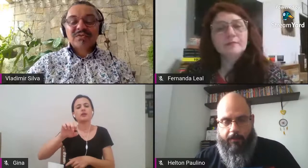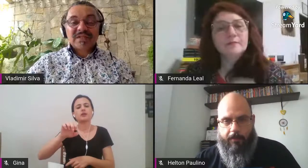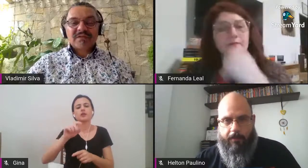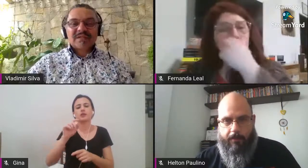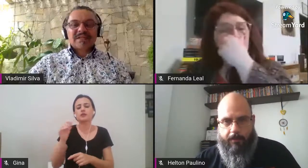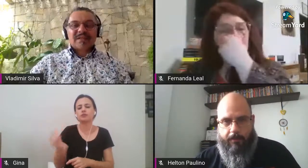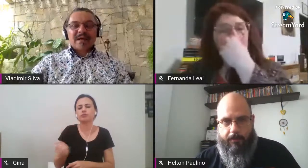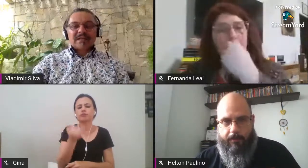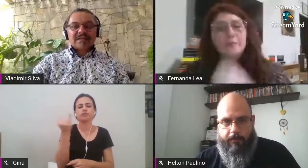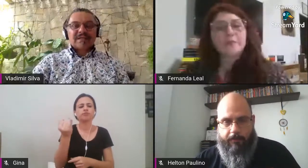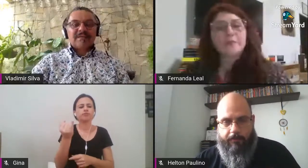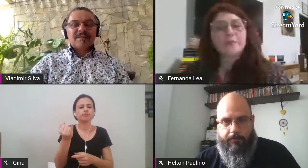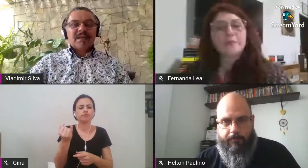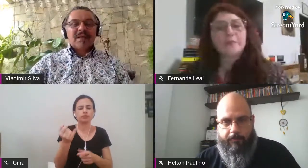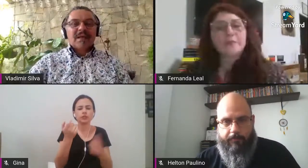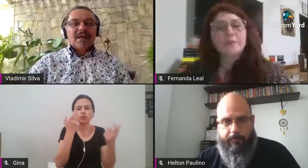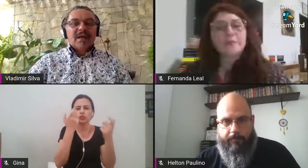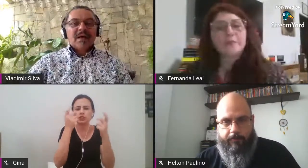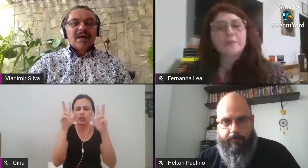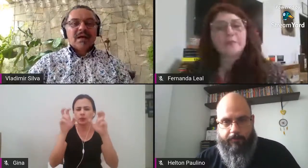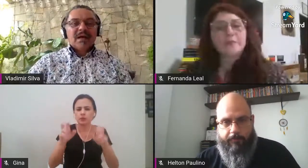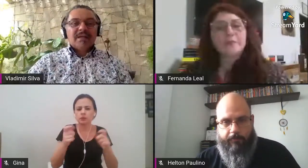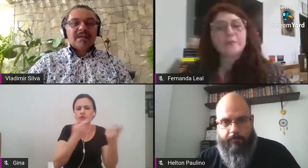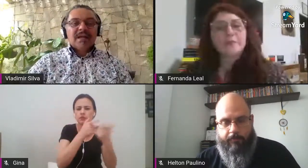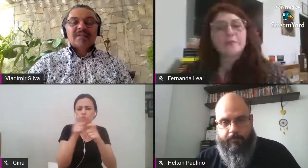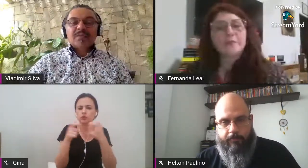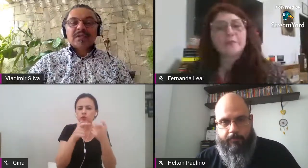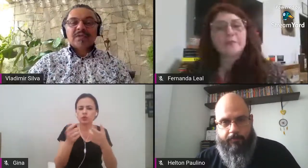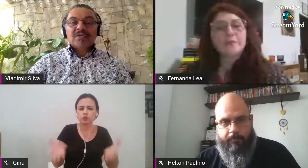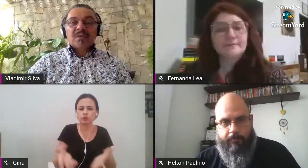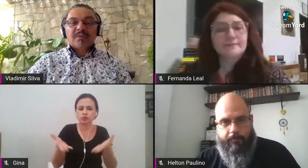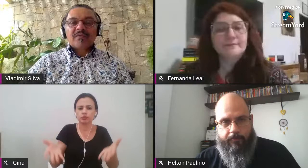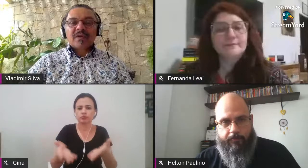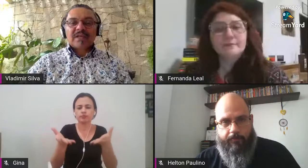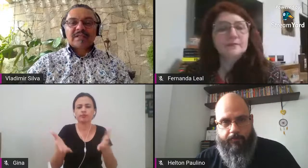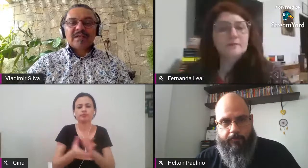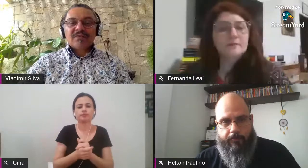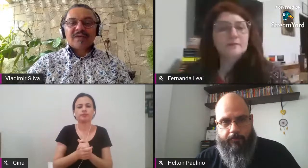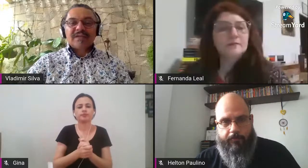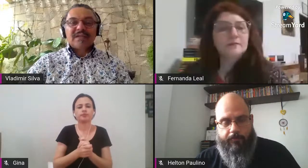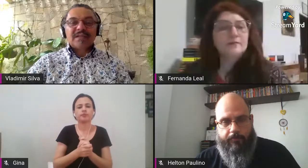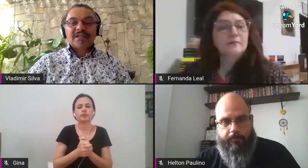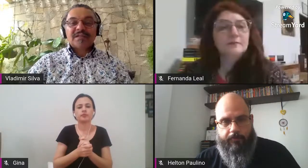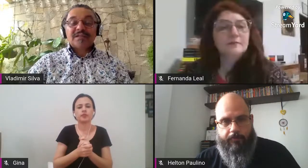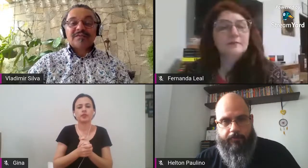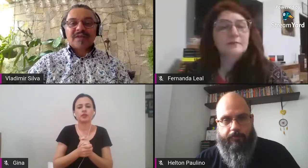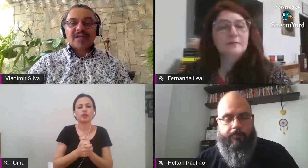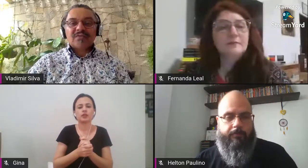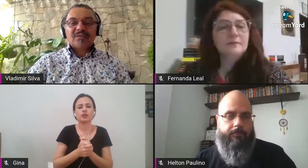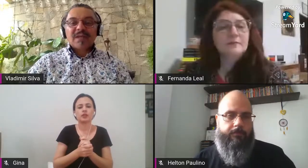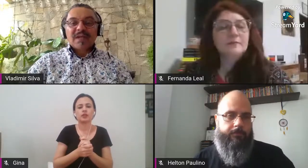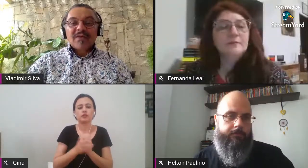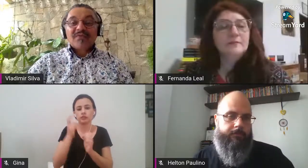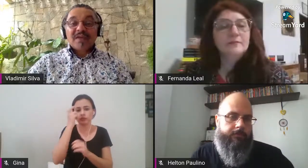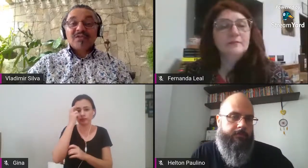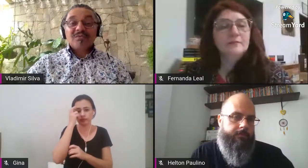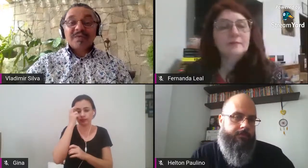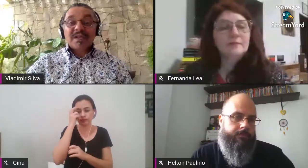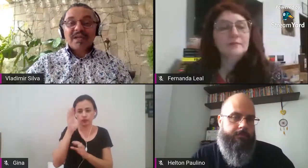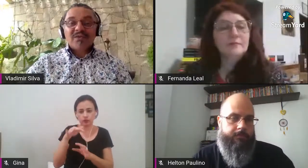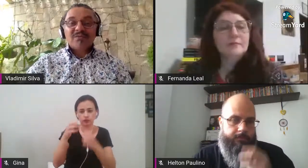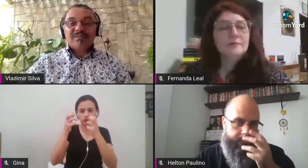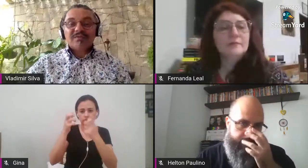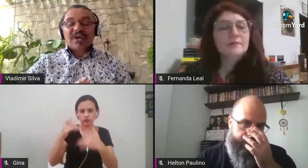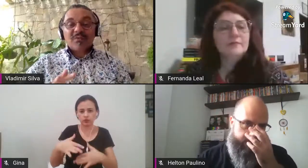da discussão dessas temáticas, né? E respondendo à sua provocação, Fernanda, a gente, de fato, fez